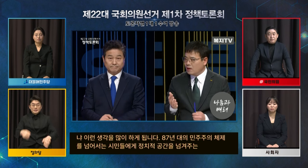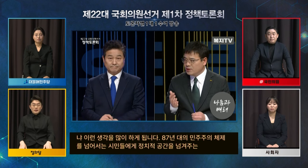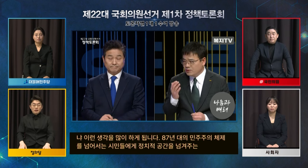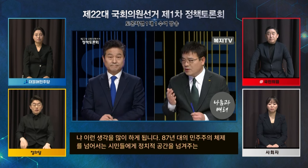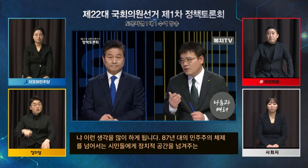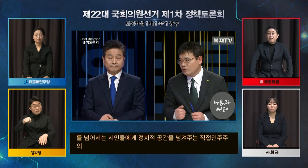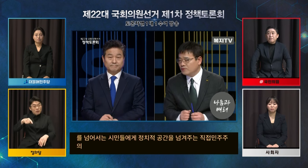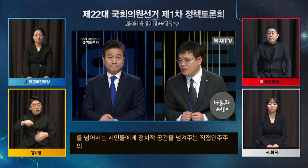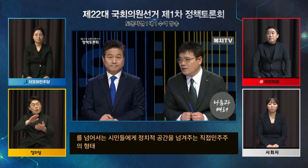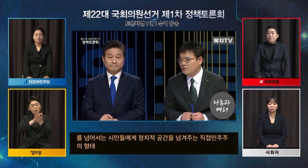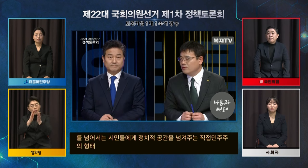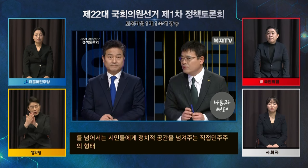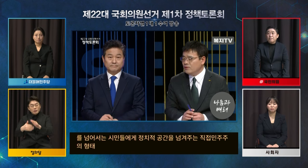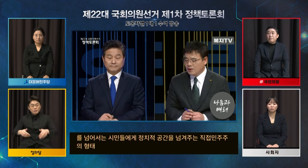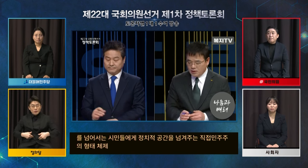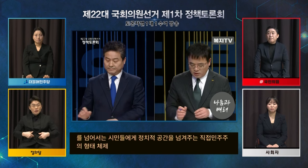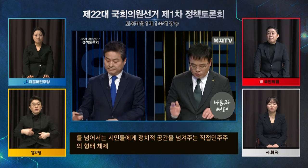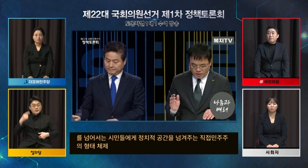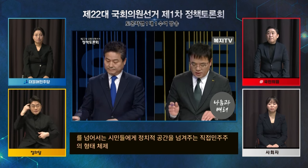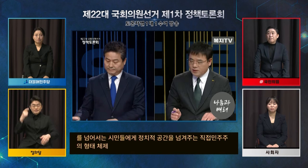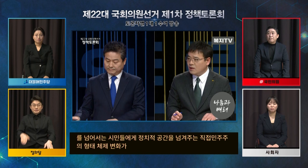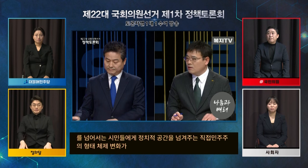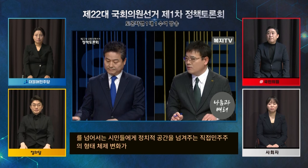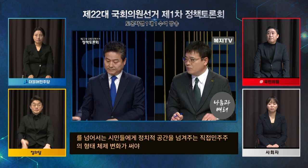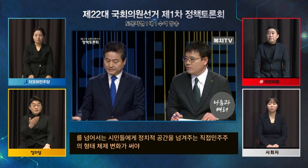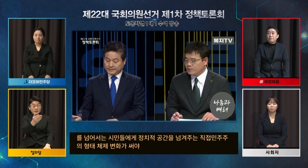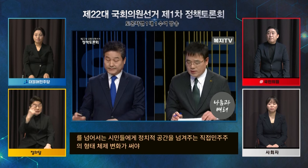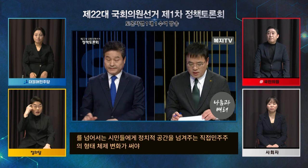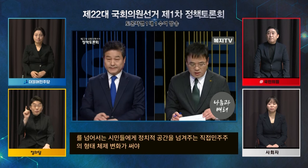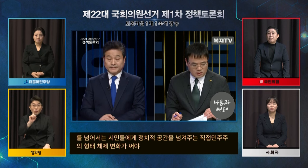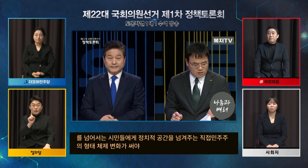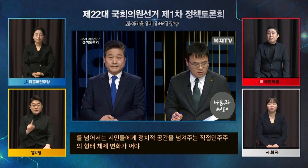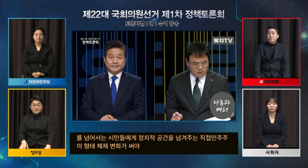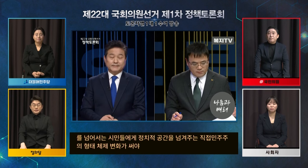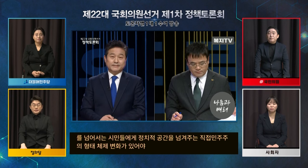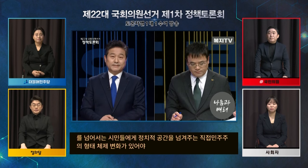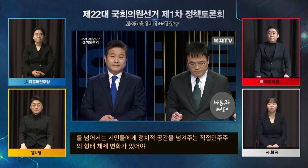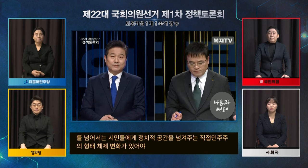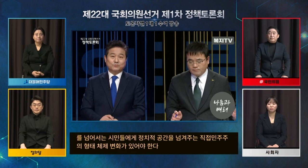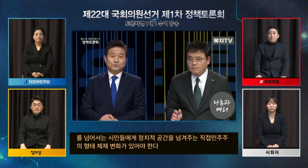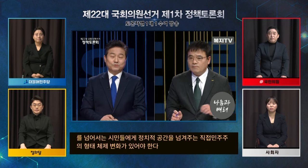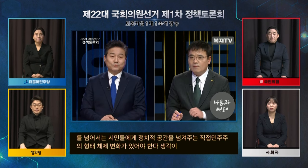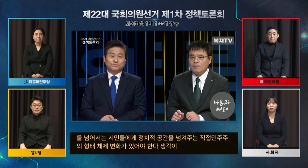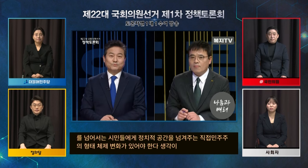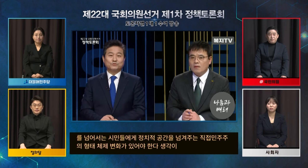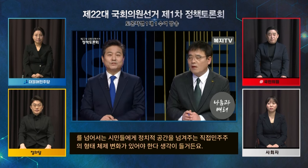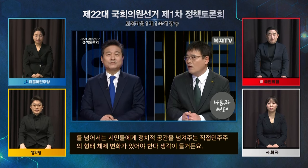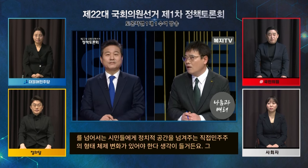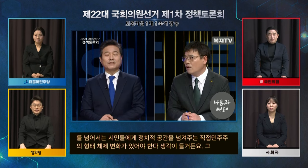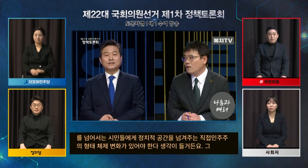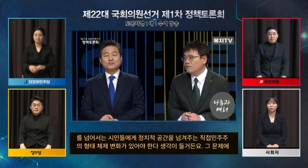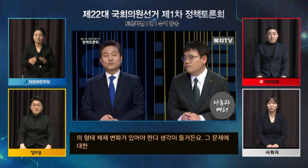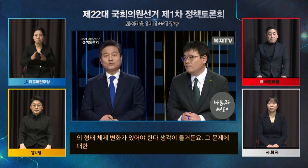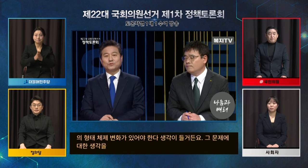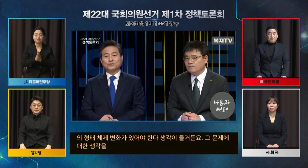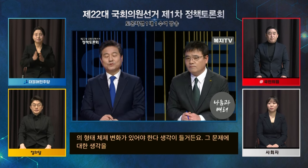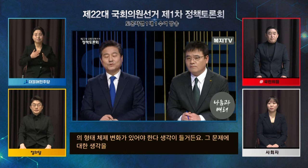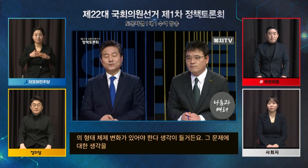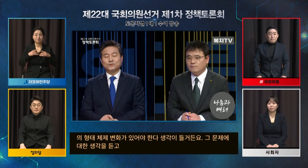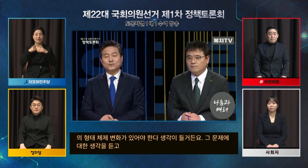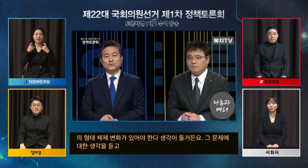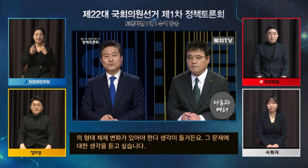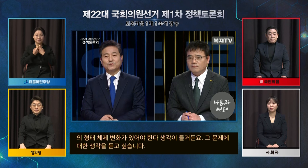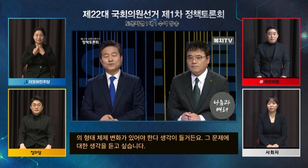변화가 있어야 된다고 저는 생각이 들거든요. 그 문제에 대한 생각을 듣고 싶습니다. 우선 개인적으로